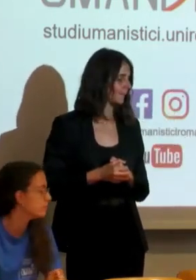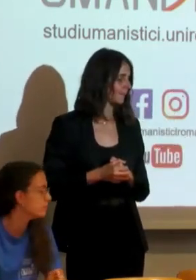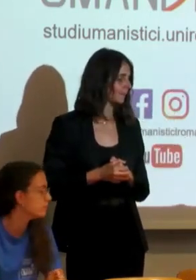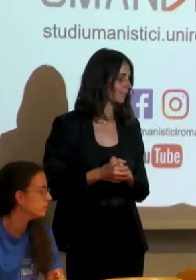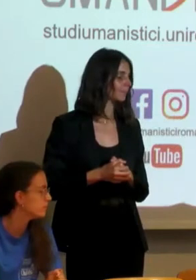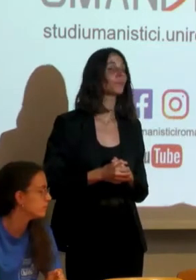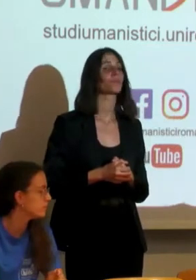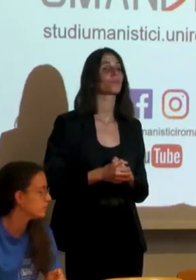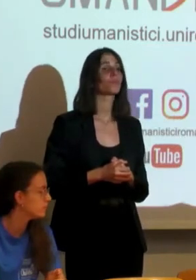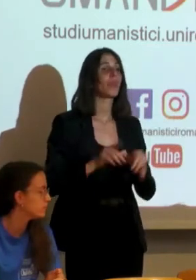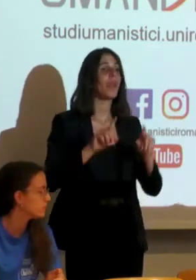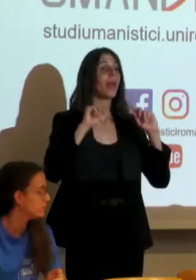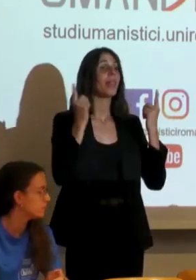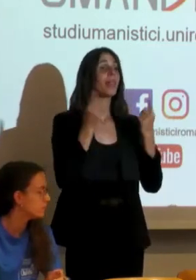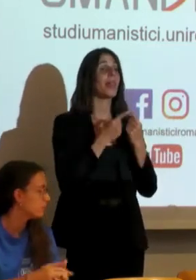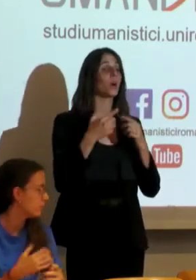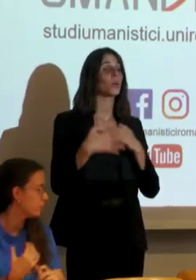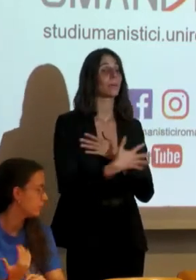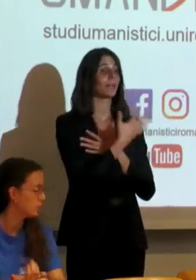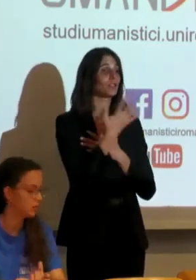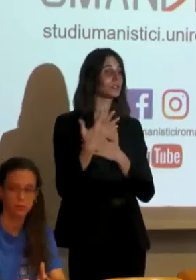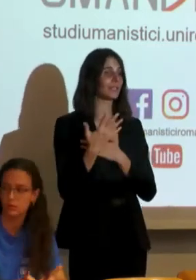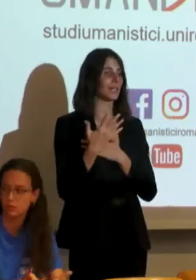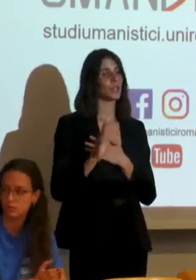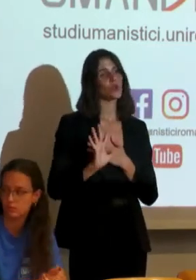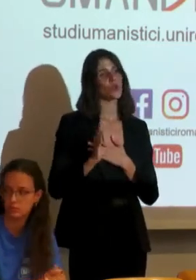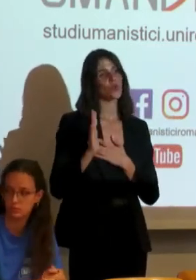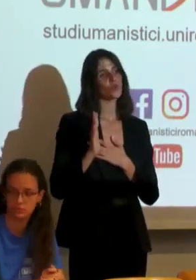Sulle lauree magistrali forse